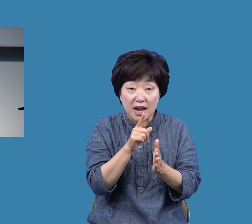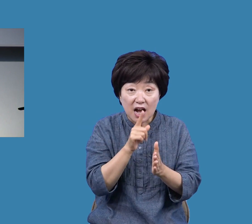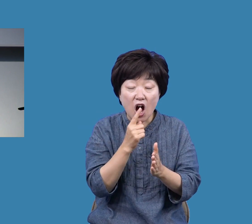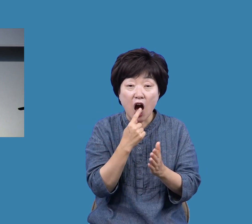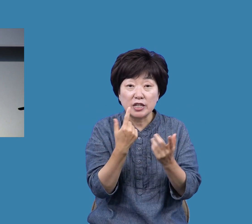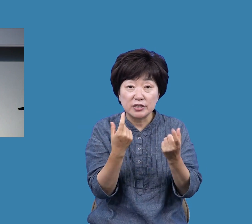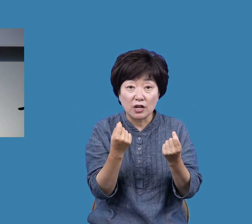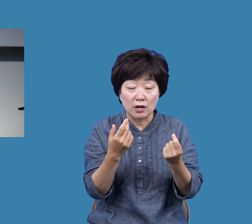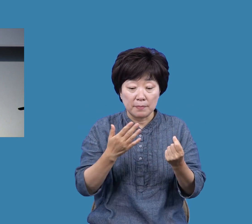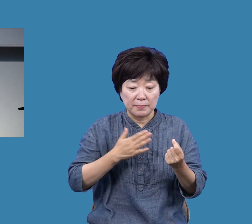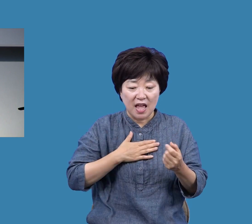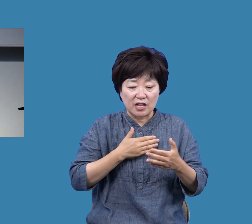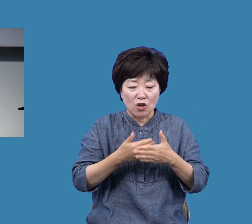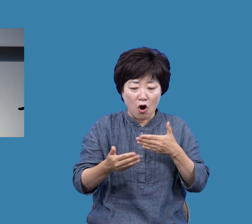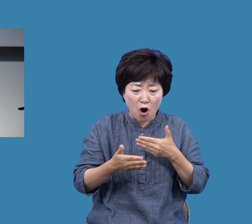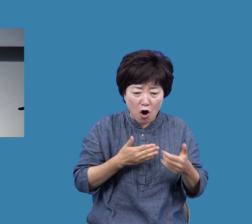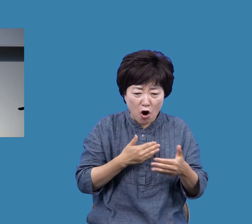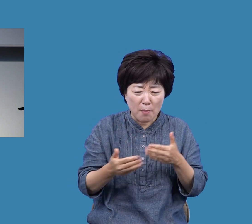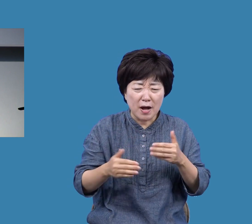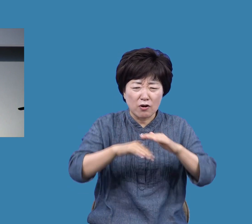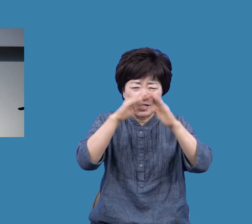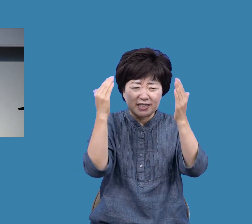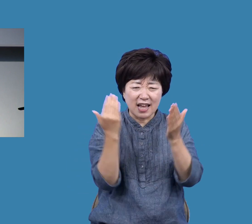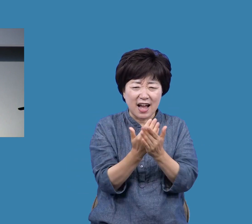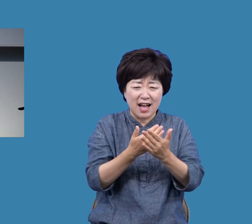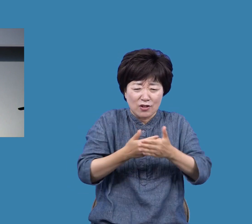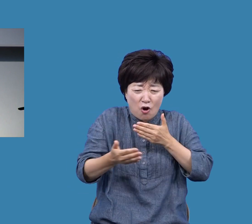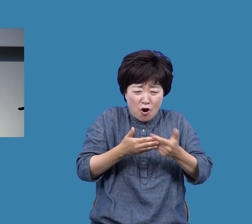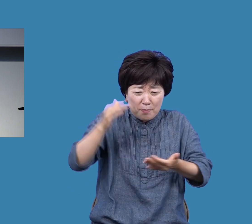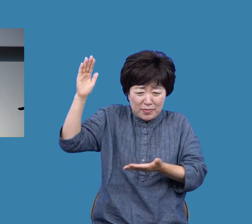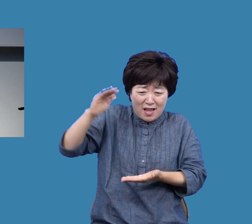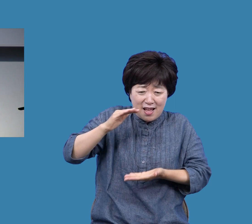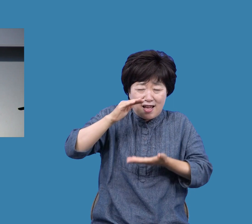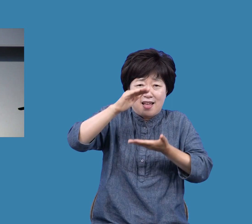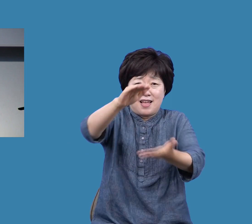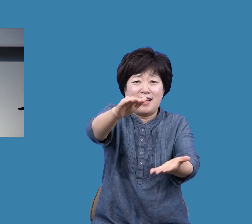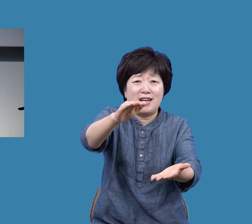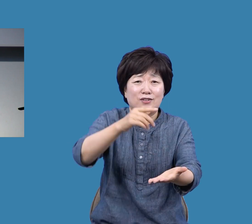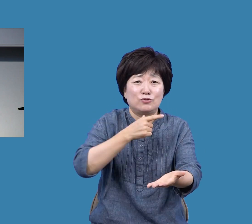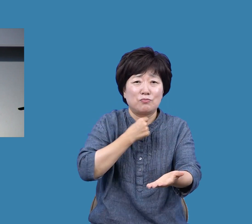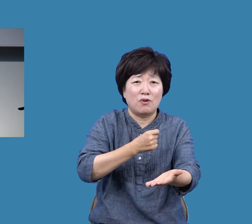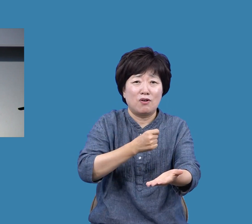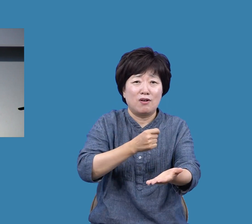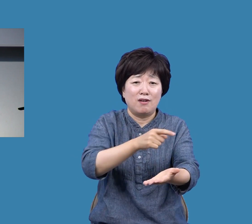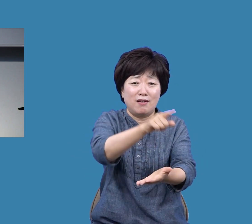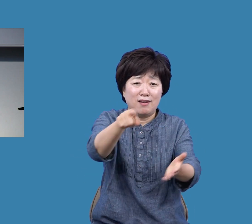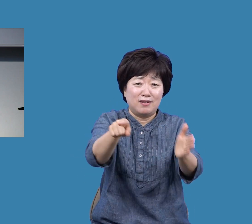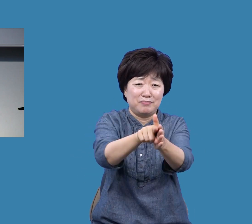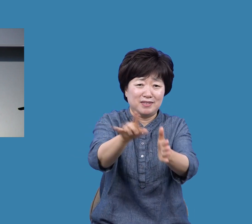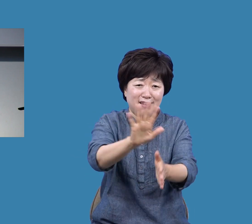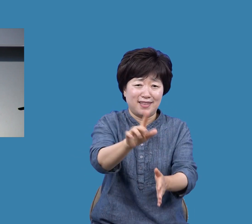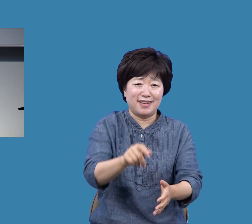여러분들에게 제가 경험했던 것들을 다 좀 줬으면 좋겠어. 근데 잘 안 믿어.